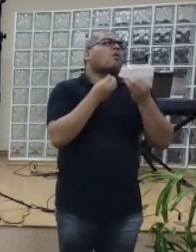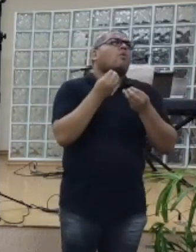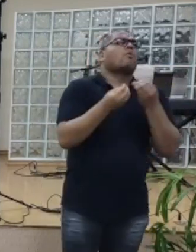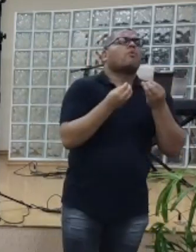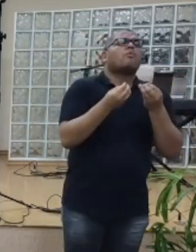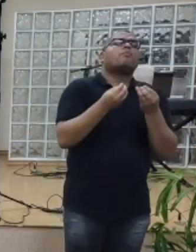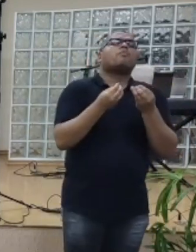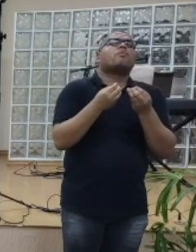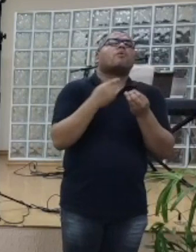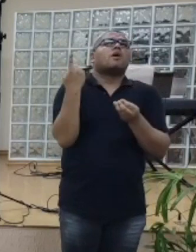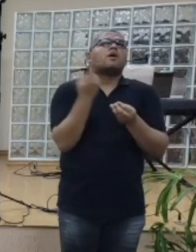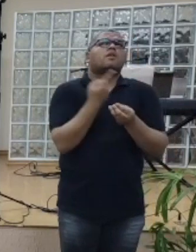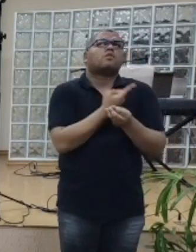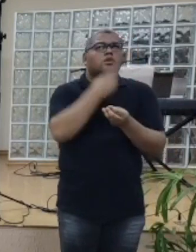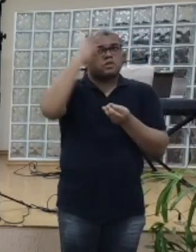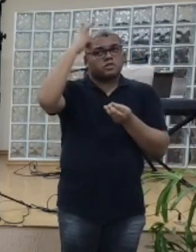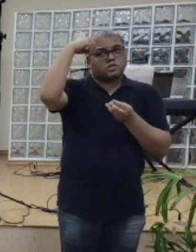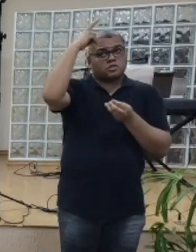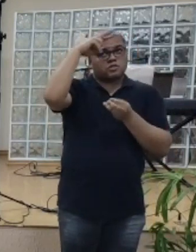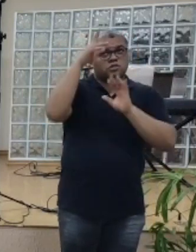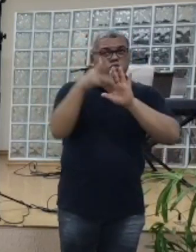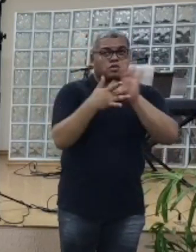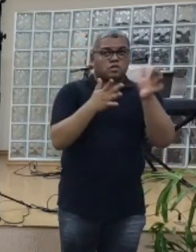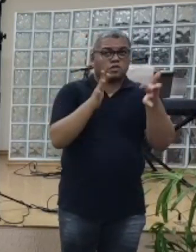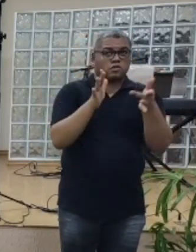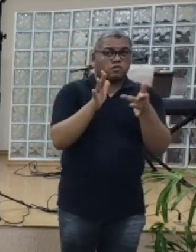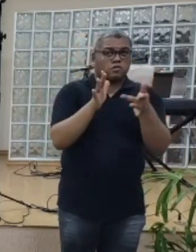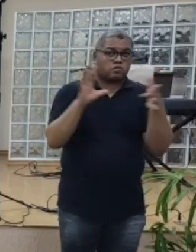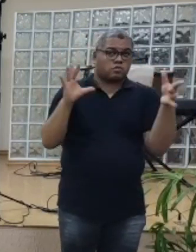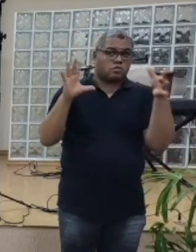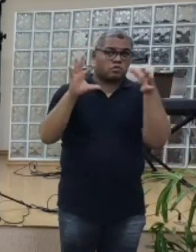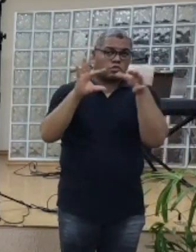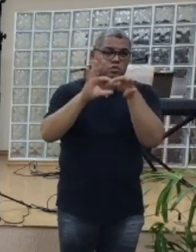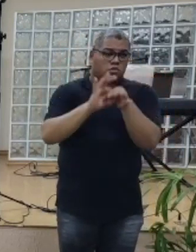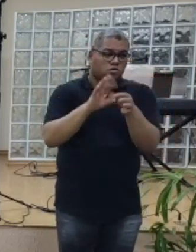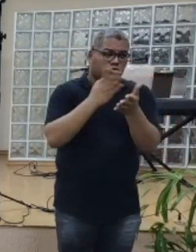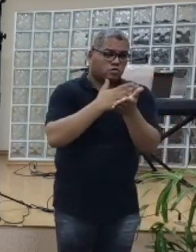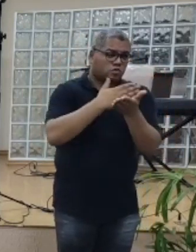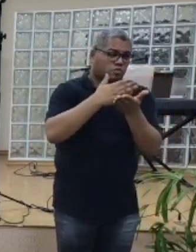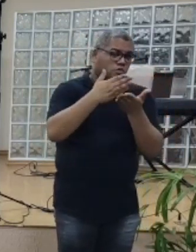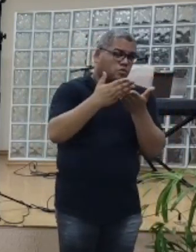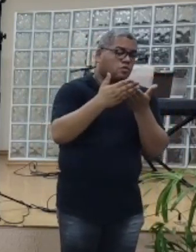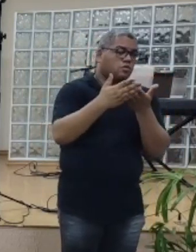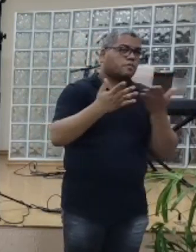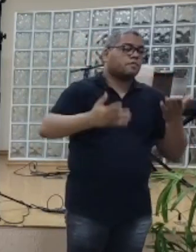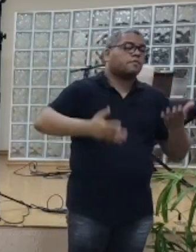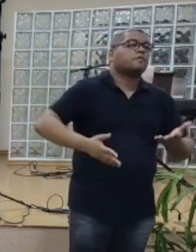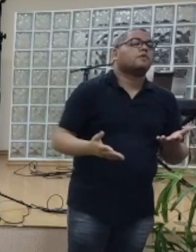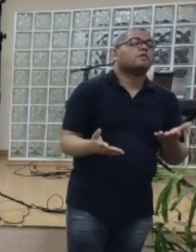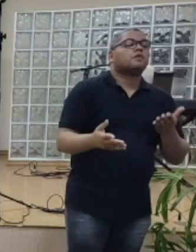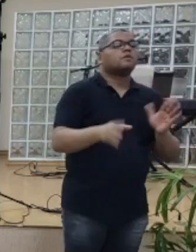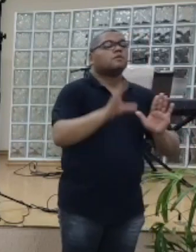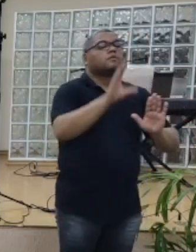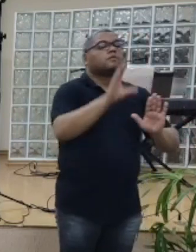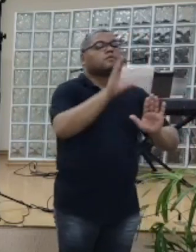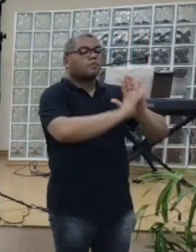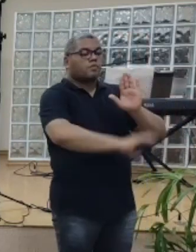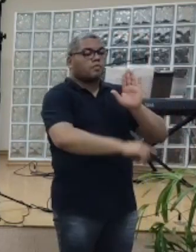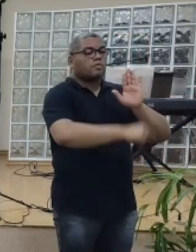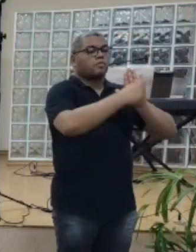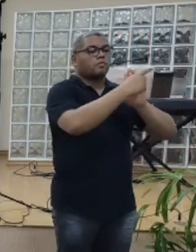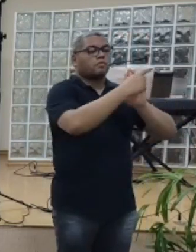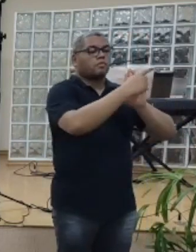história com Cristo Jesus. Então, por 3 capítulos inteiros e um grande pedaço aqui, um bom pedaço do